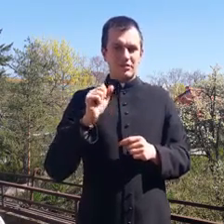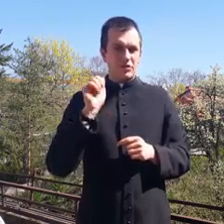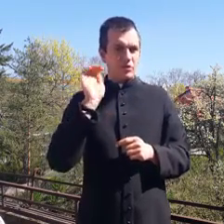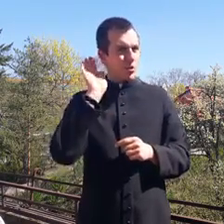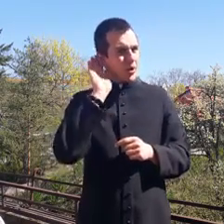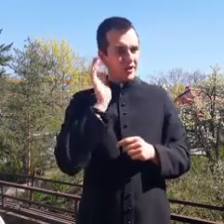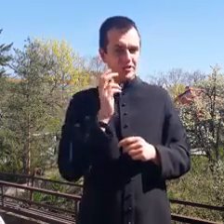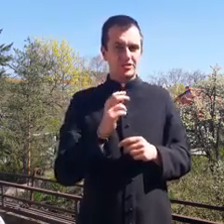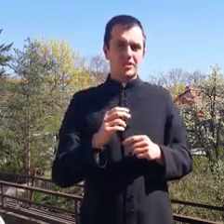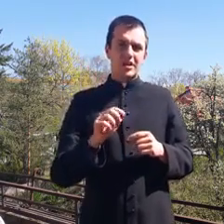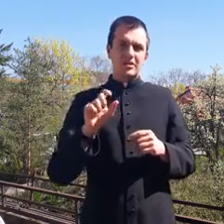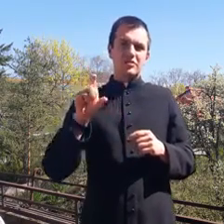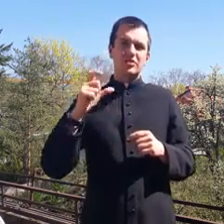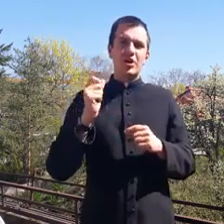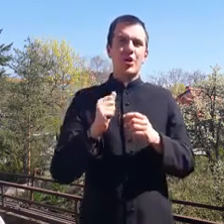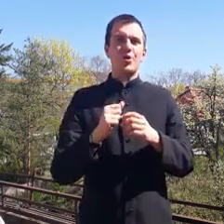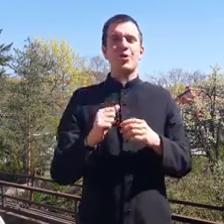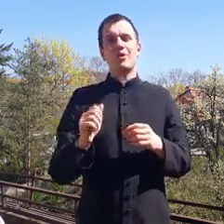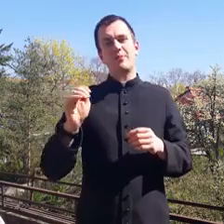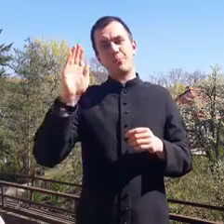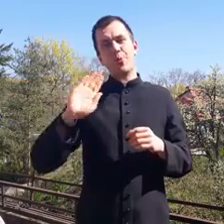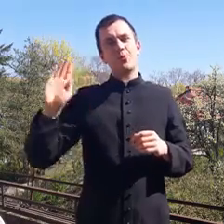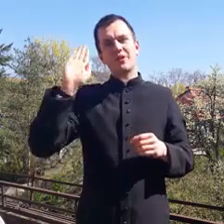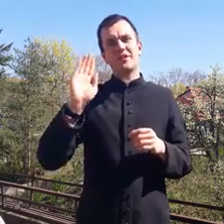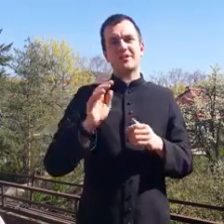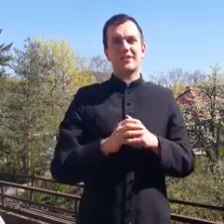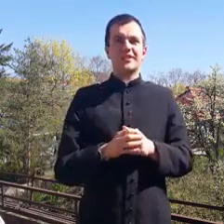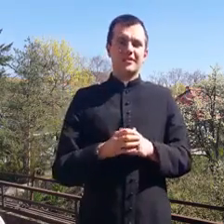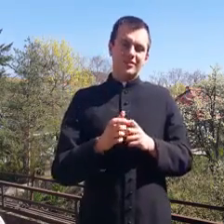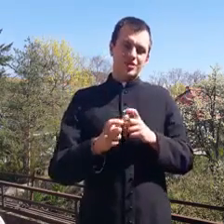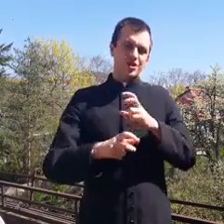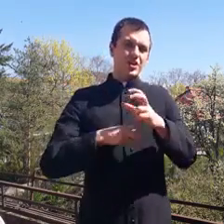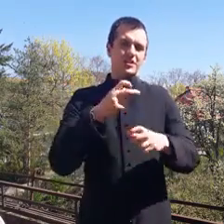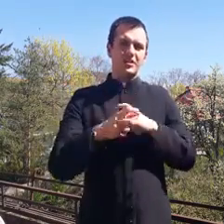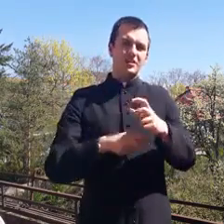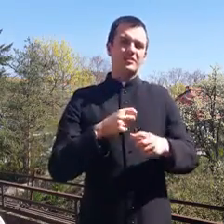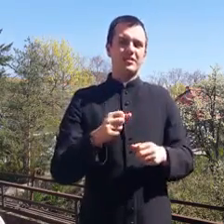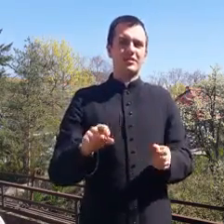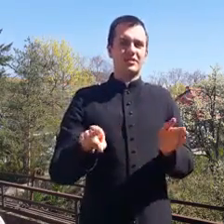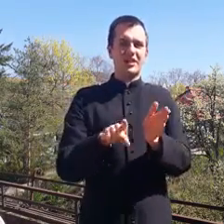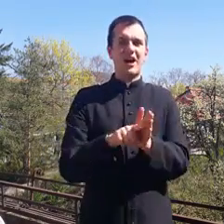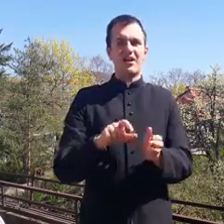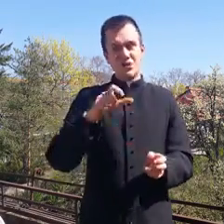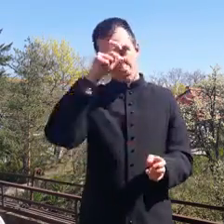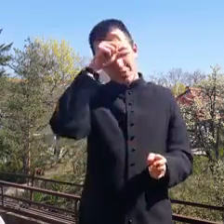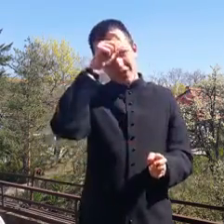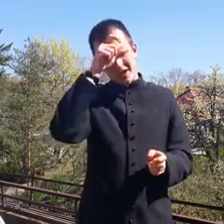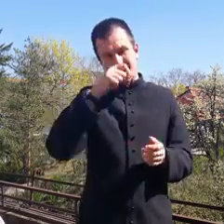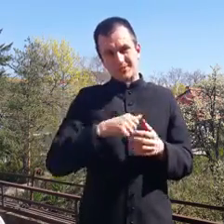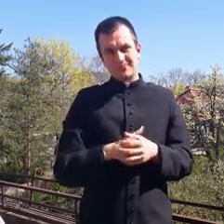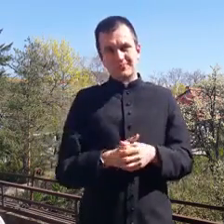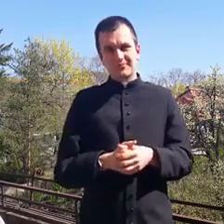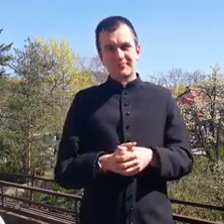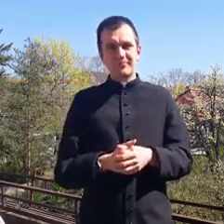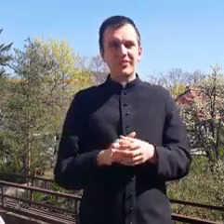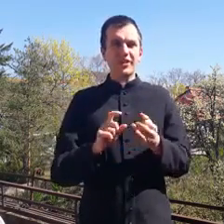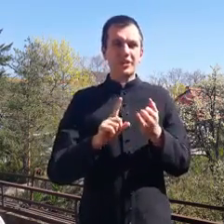słuchać co bóg czyni dla człowieka i